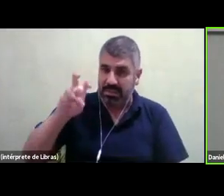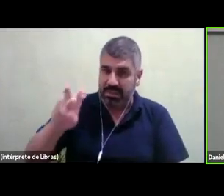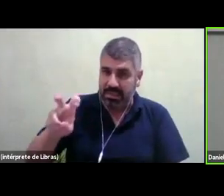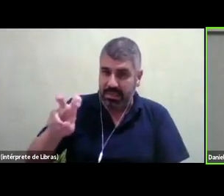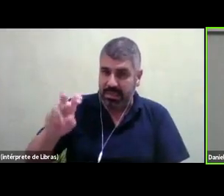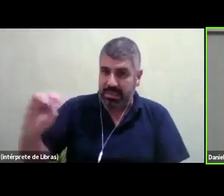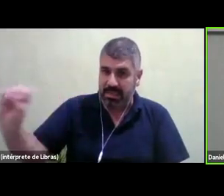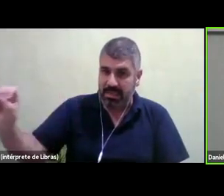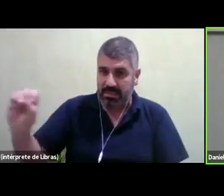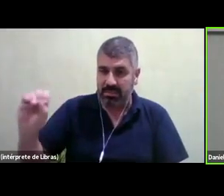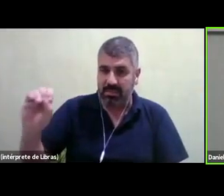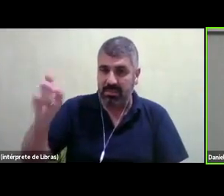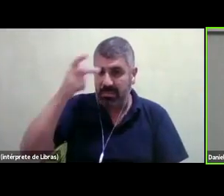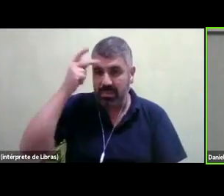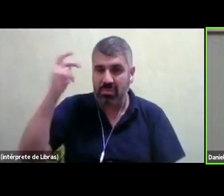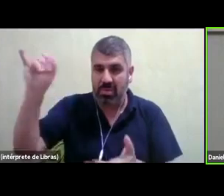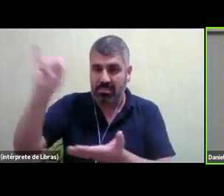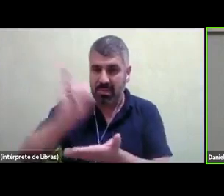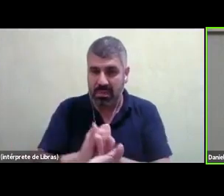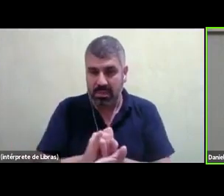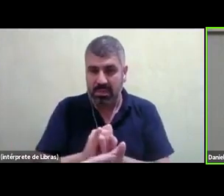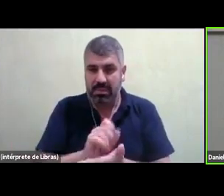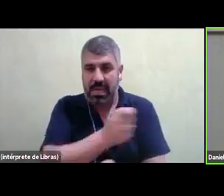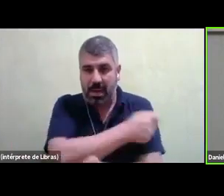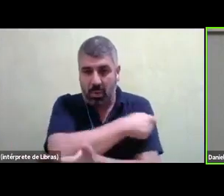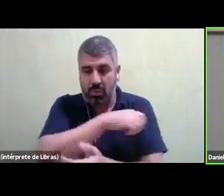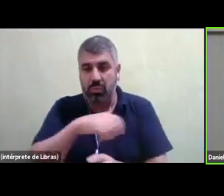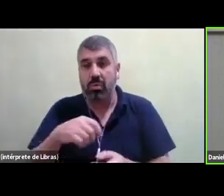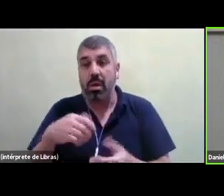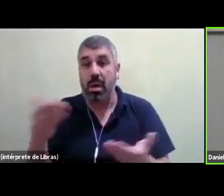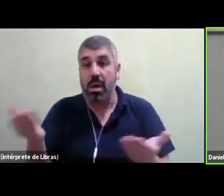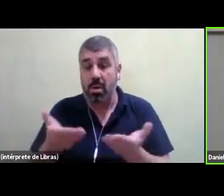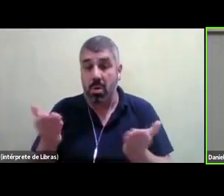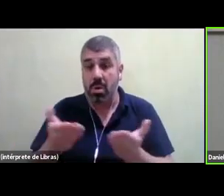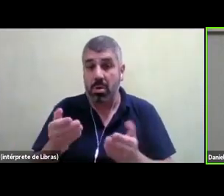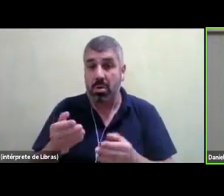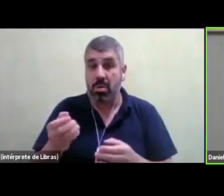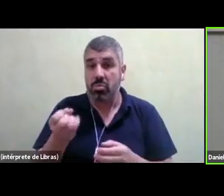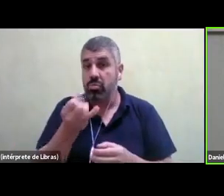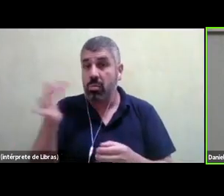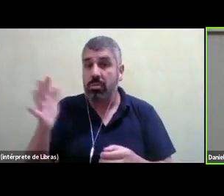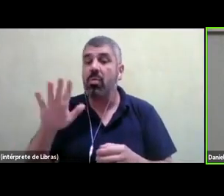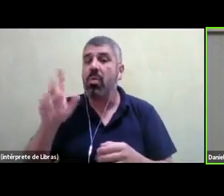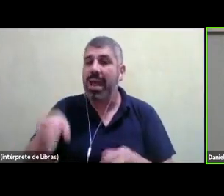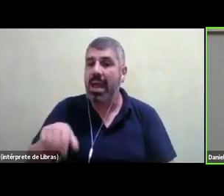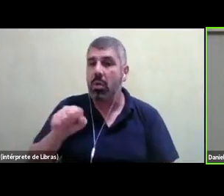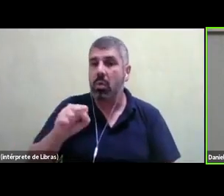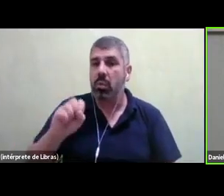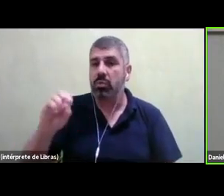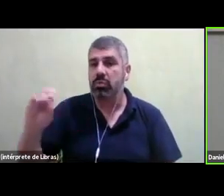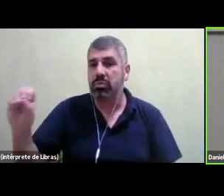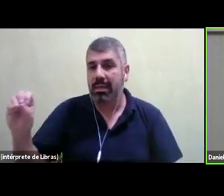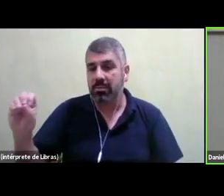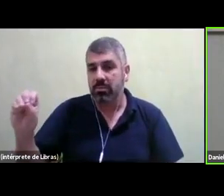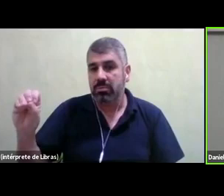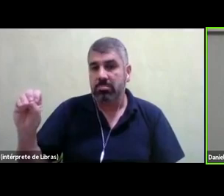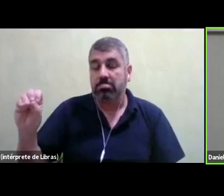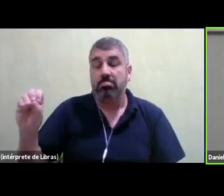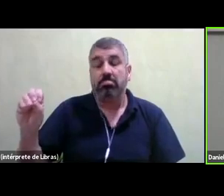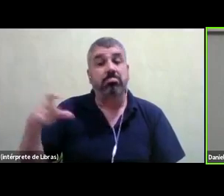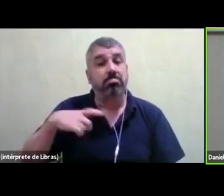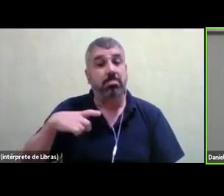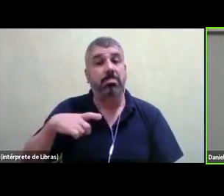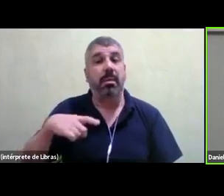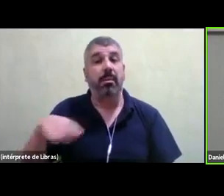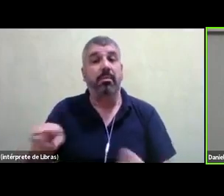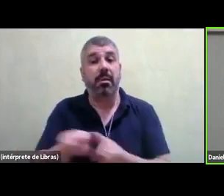alunos imigrantes, e esse número agora já chega a 800, né? E nós temos uma lista